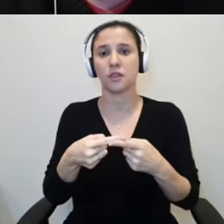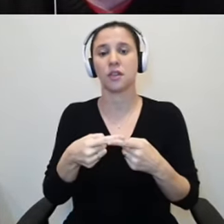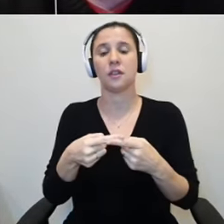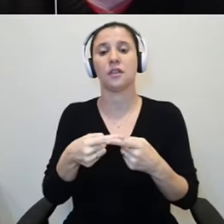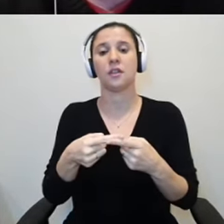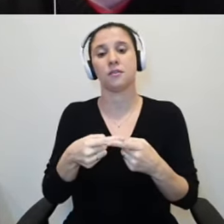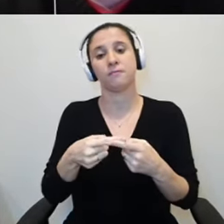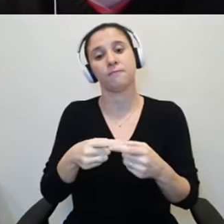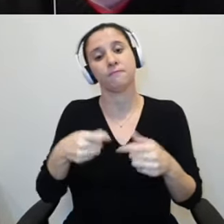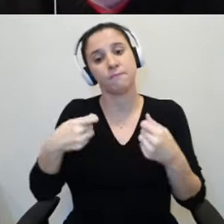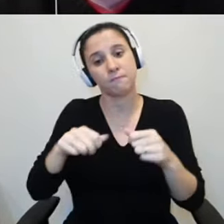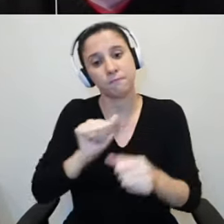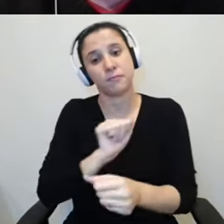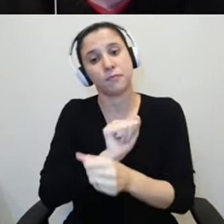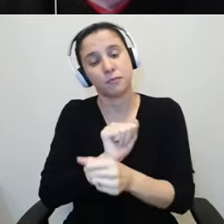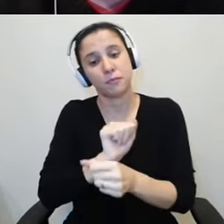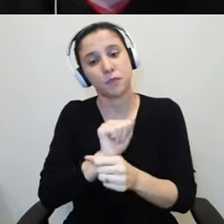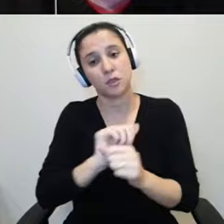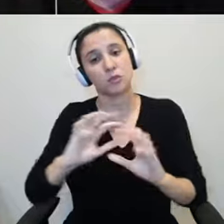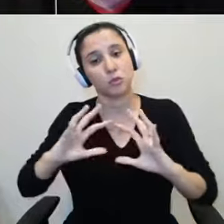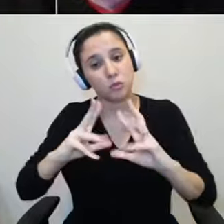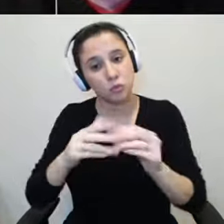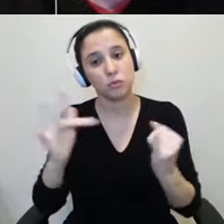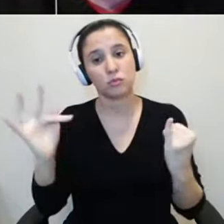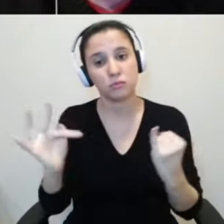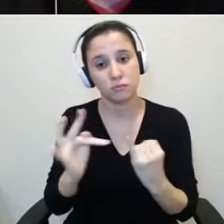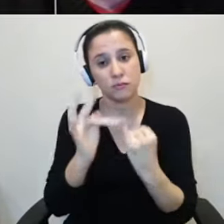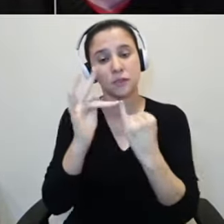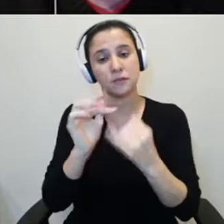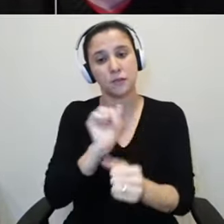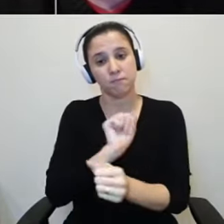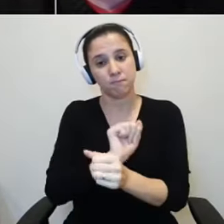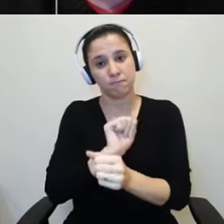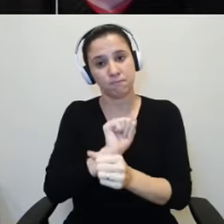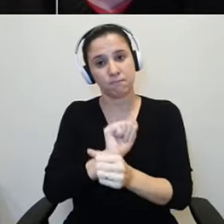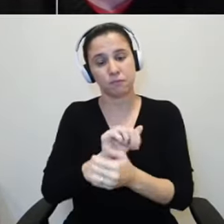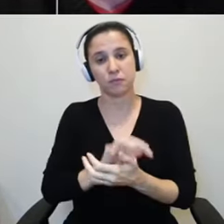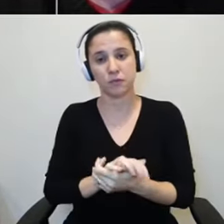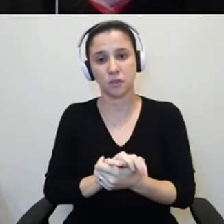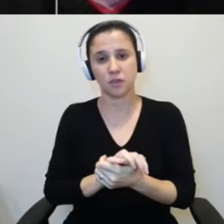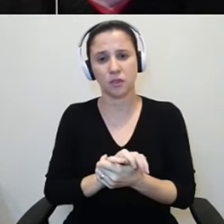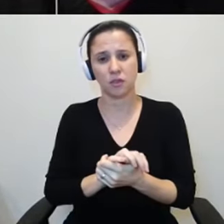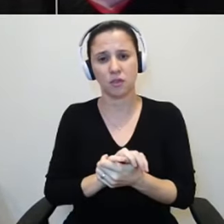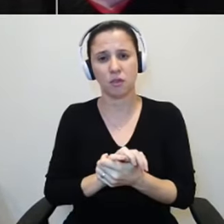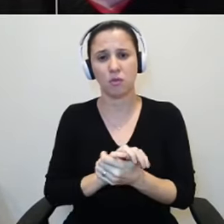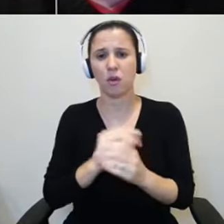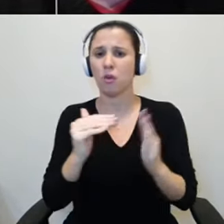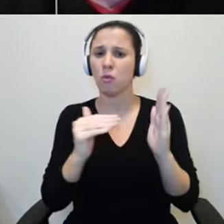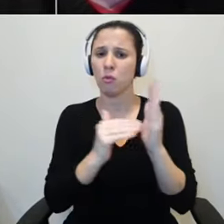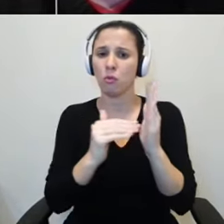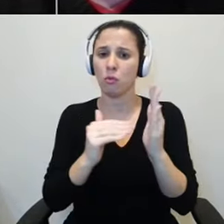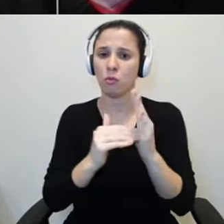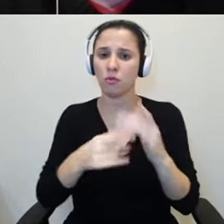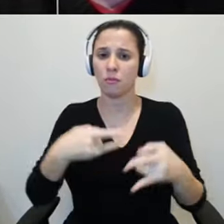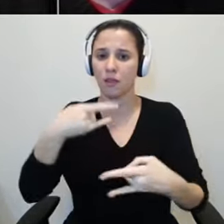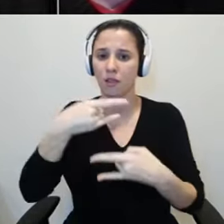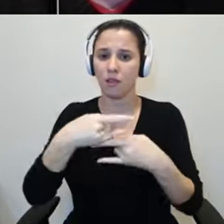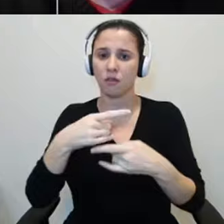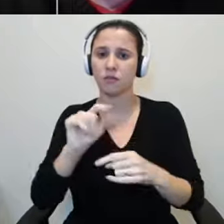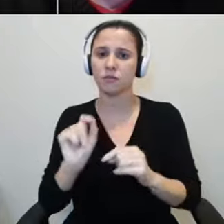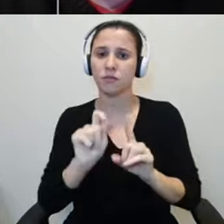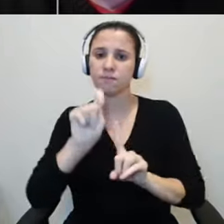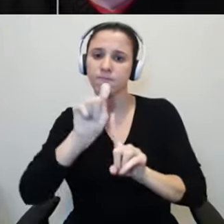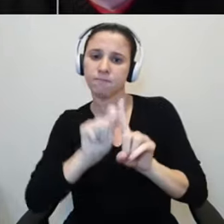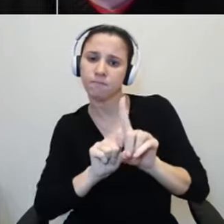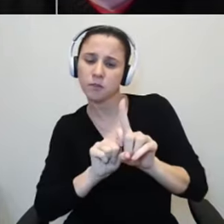Instituto Federal. Então, por isso que nós não fizemos. A última foi ali no finalzinho de abril. E agora nós estamos aí com novidades para